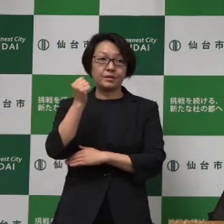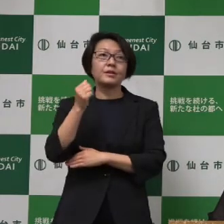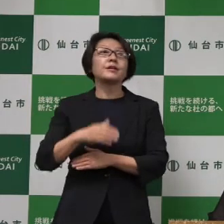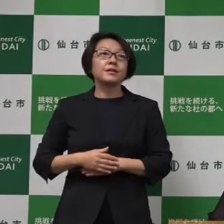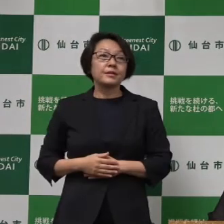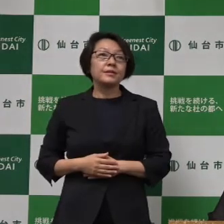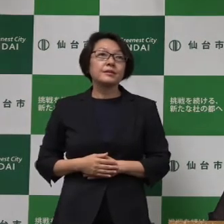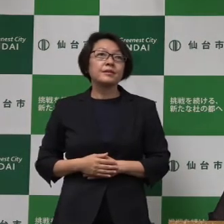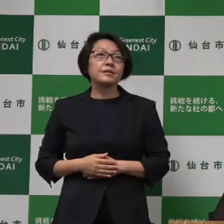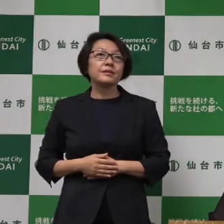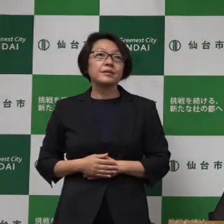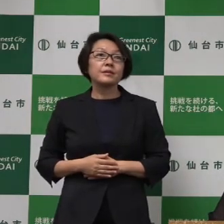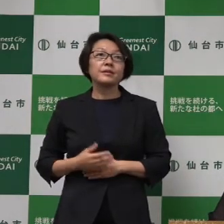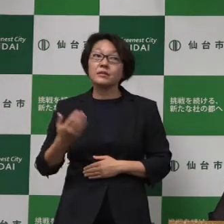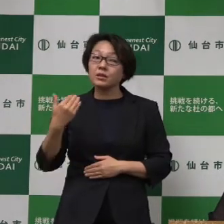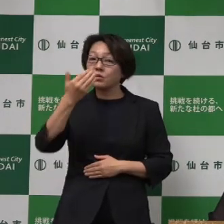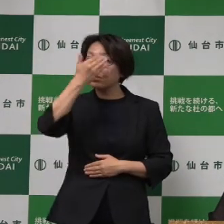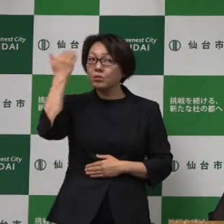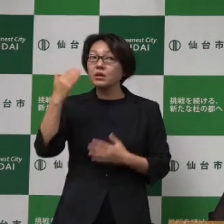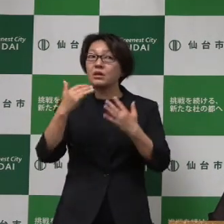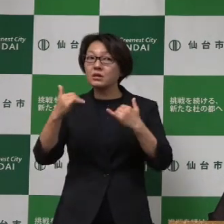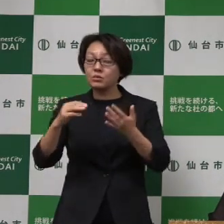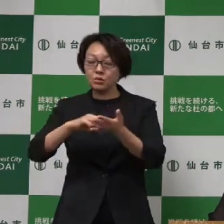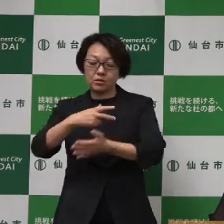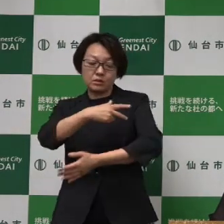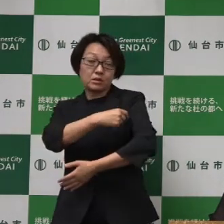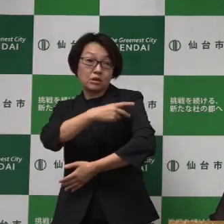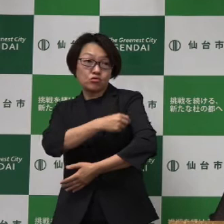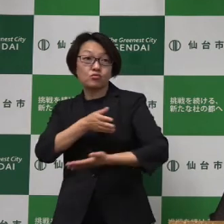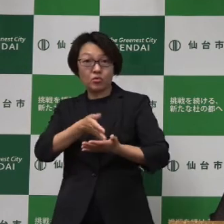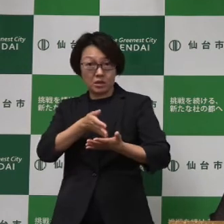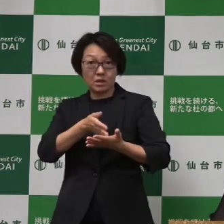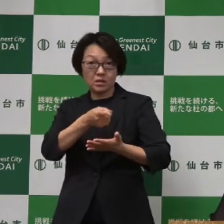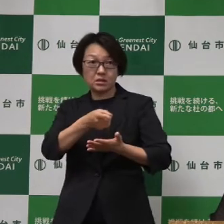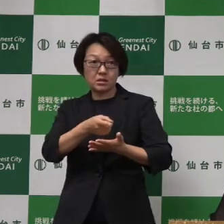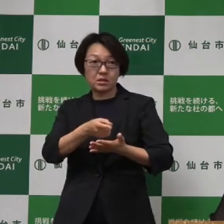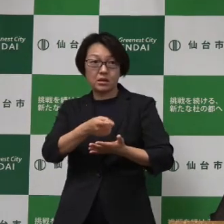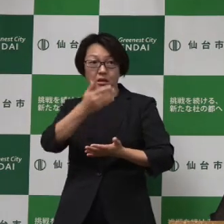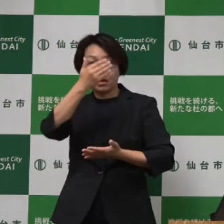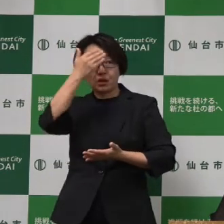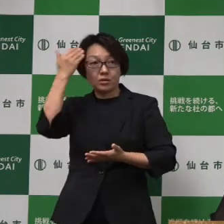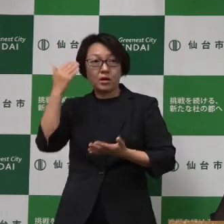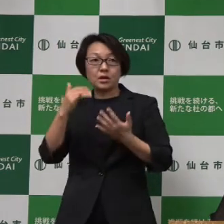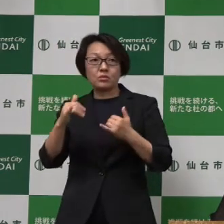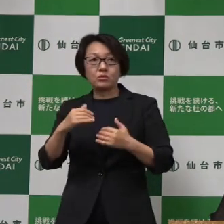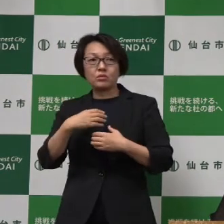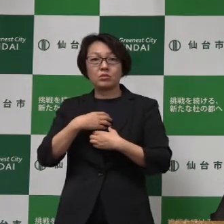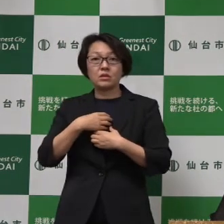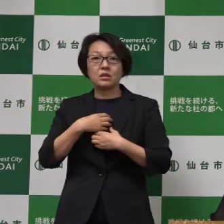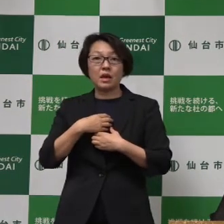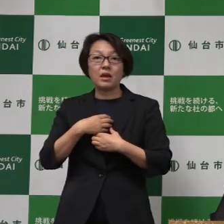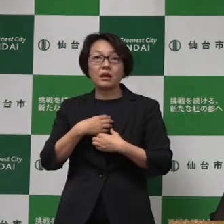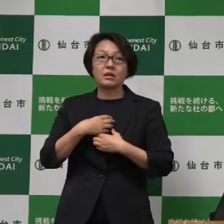します。若者のワクチン接種について、はい、特にその若者の意識というところについて認識をお伺